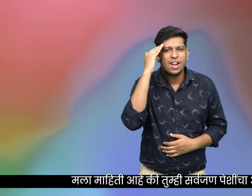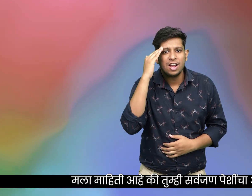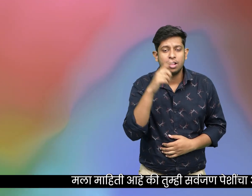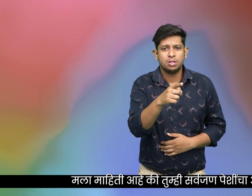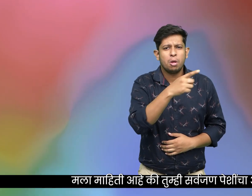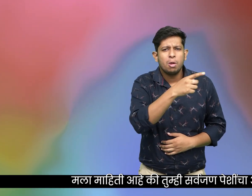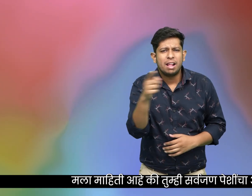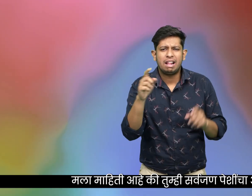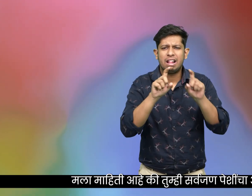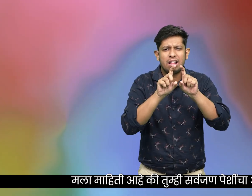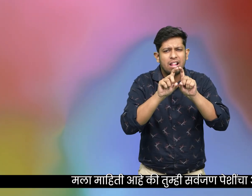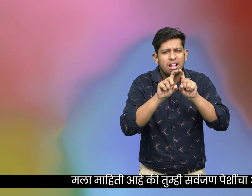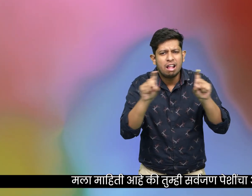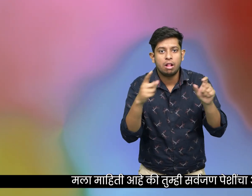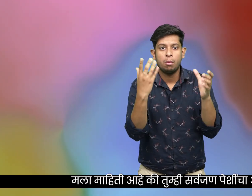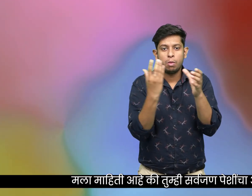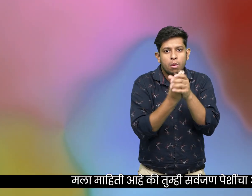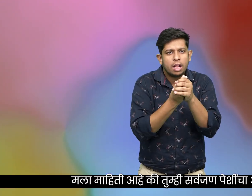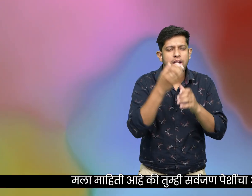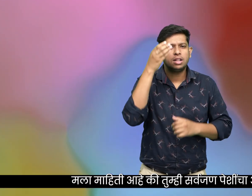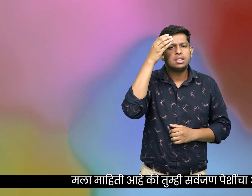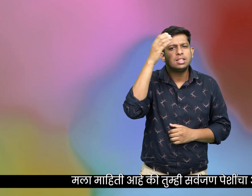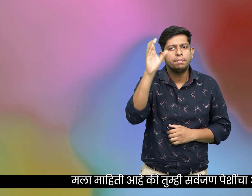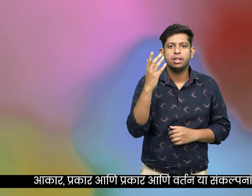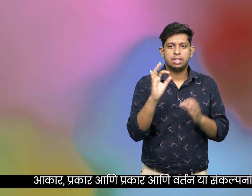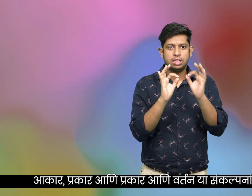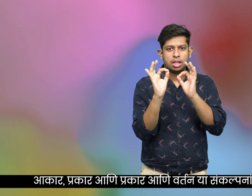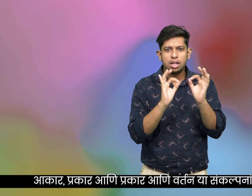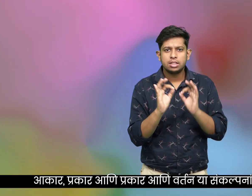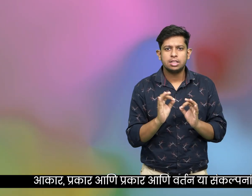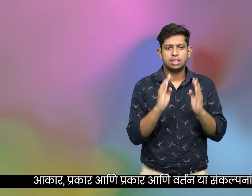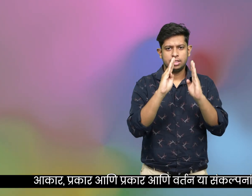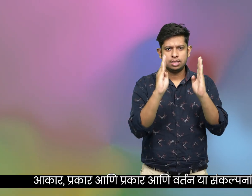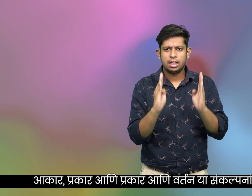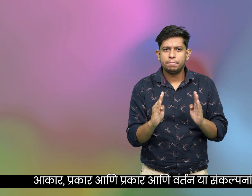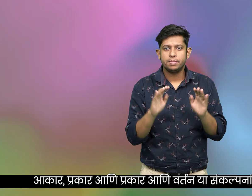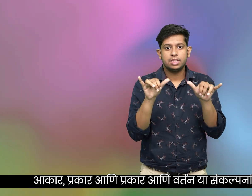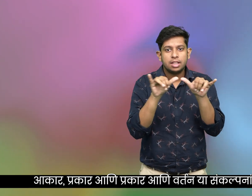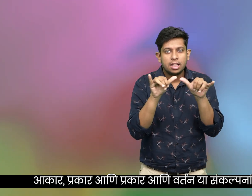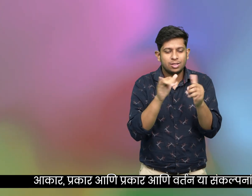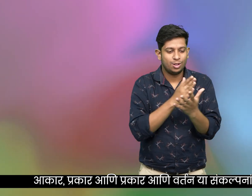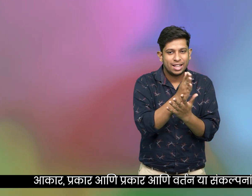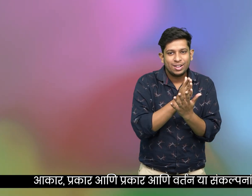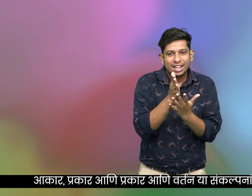माहिती आहे की तुम्ही सर्वजण पेशींचा आकार, आकार, प्रकार आणि वर्तन